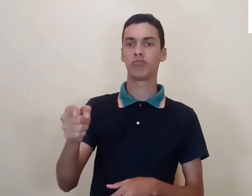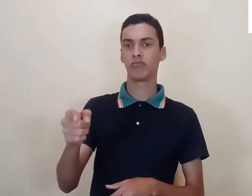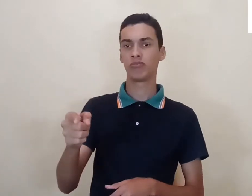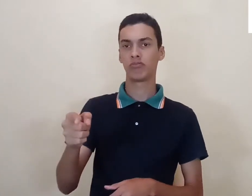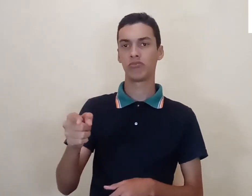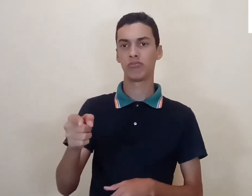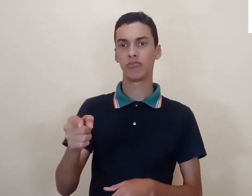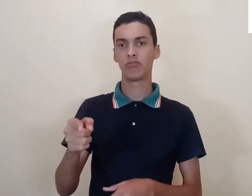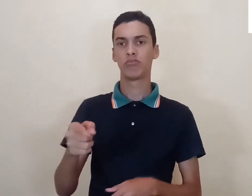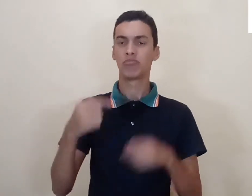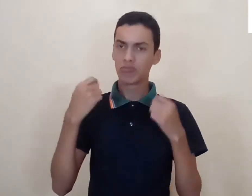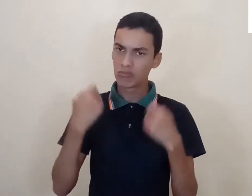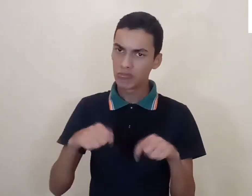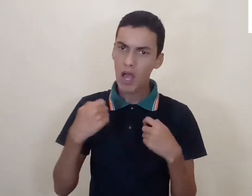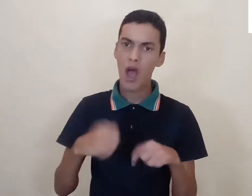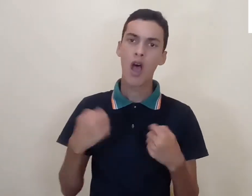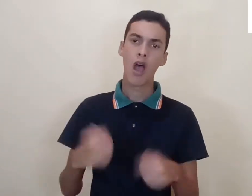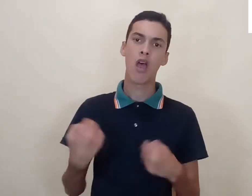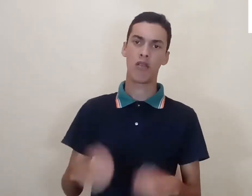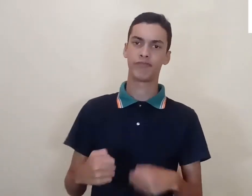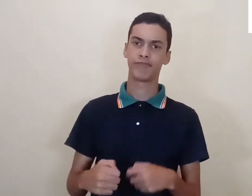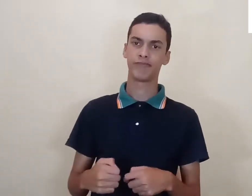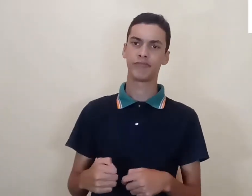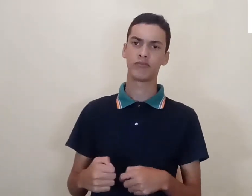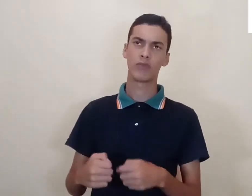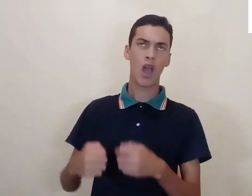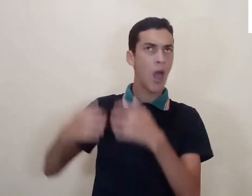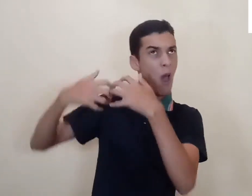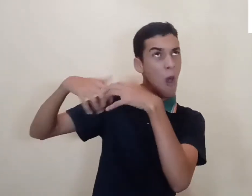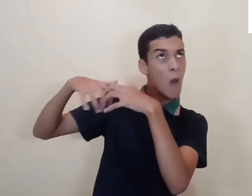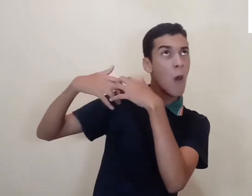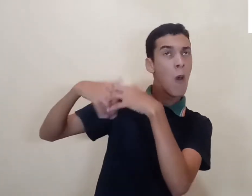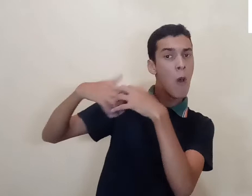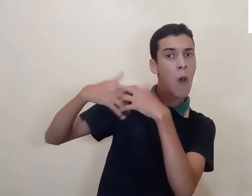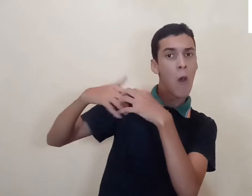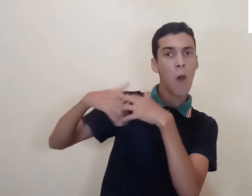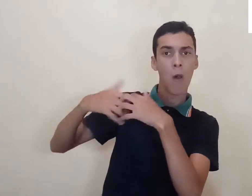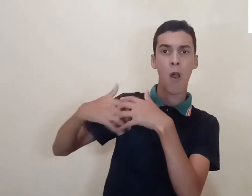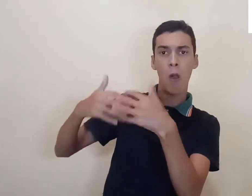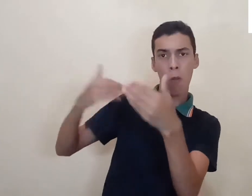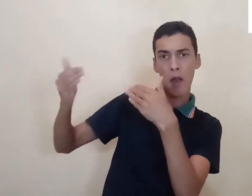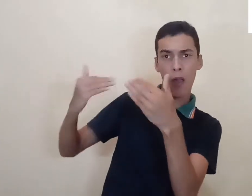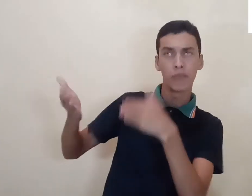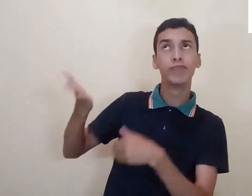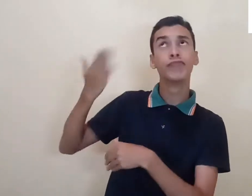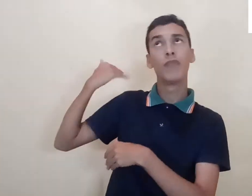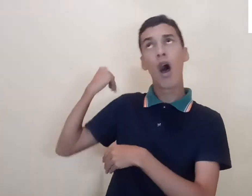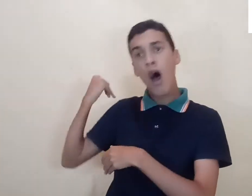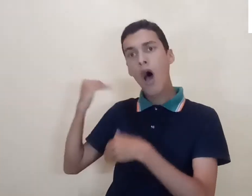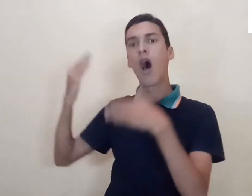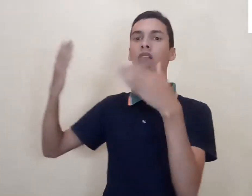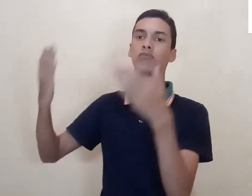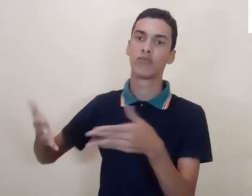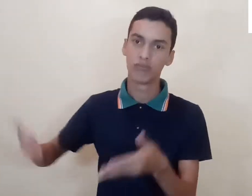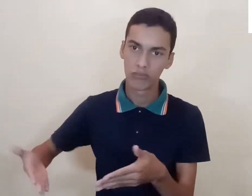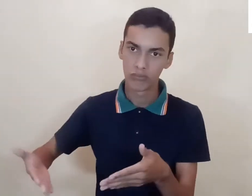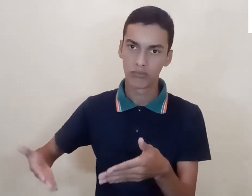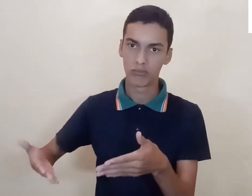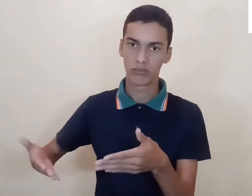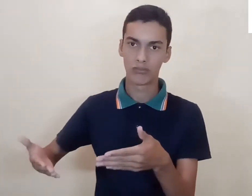mesma, antes e depois. Ou seja, quando você começou a estudar Libras, por exemplo, qual era o seu